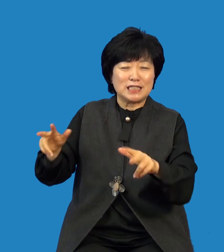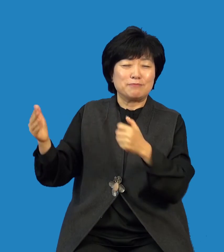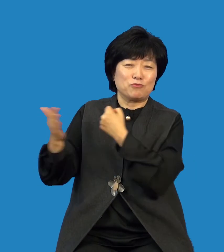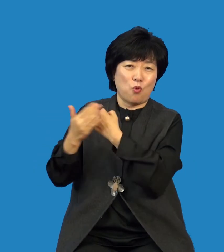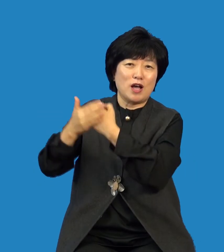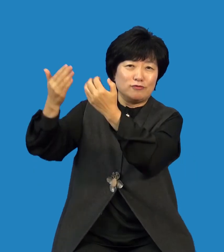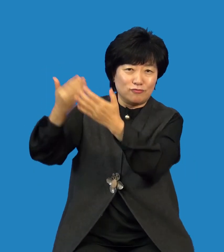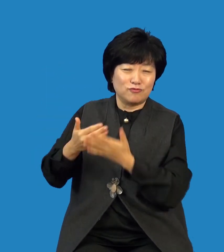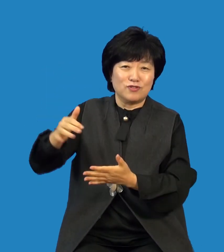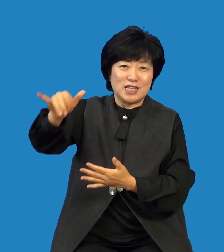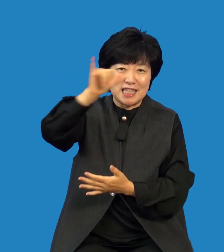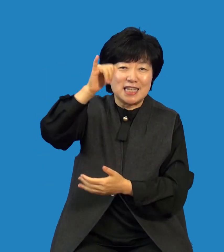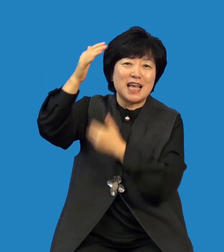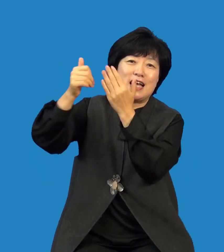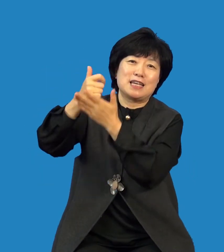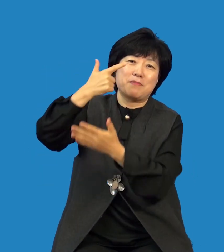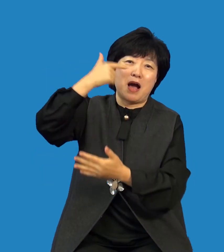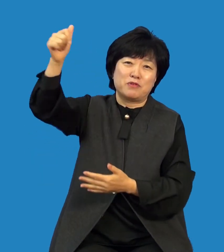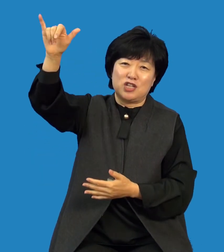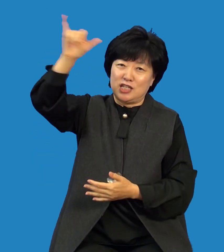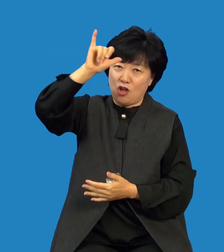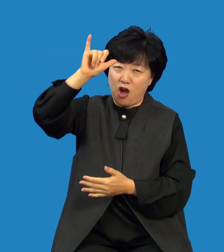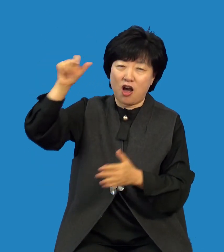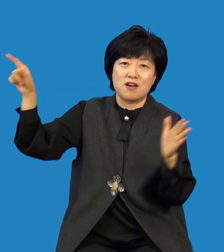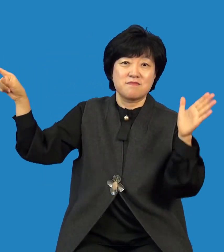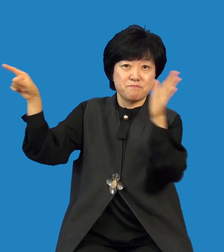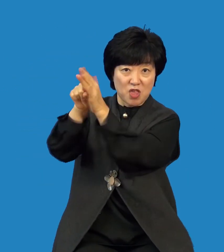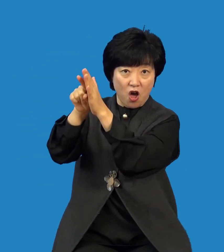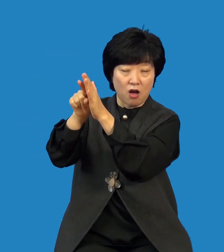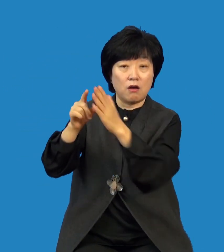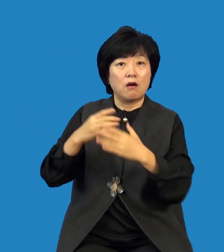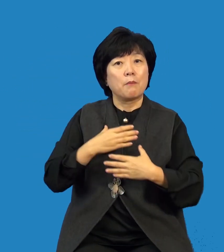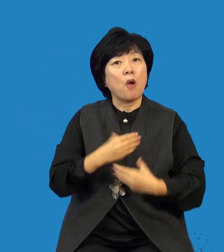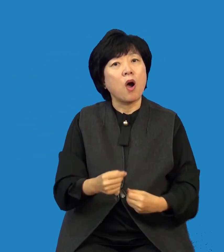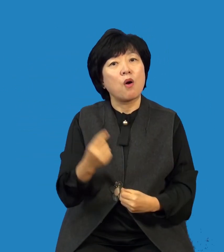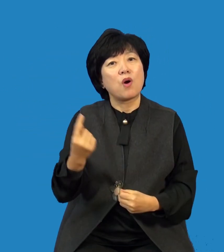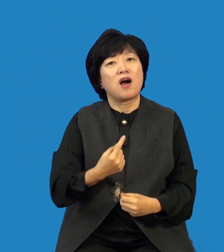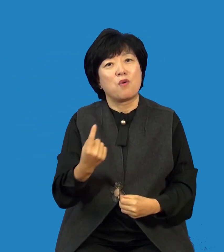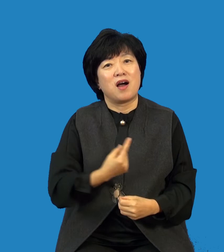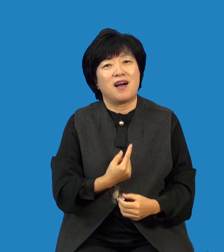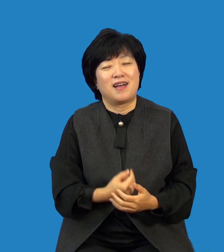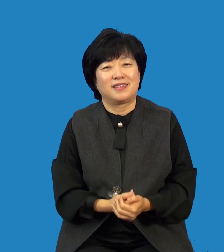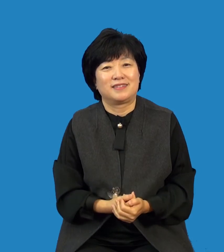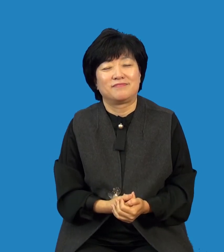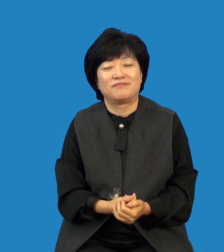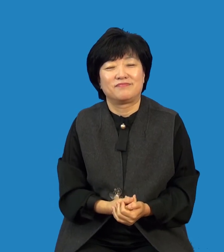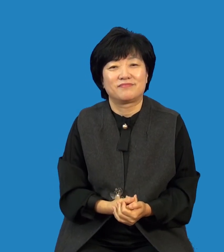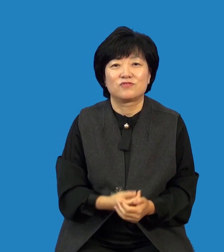계시구나. 이것을 알고 믿을 때 거기서부터 평안이 시작됩니다. 그런데 두 번째 요소가 있는데,